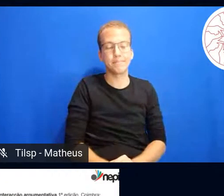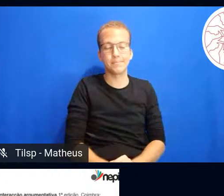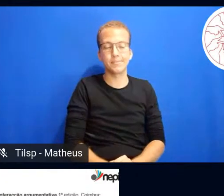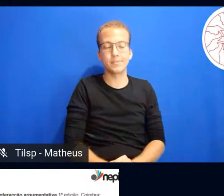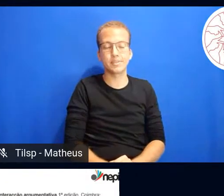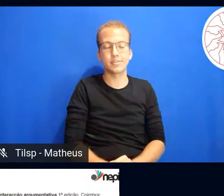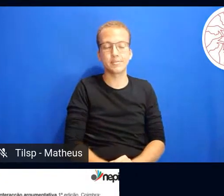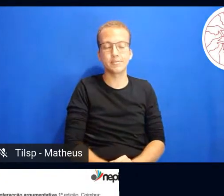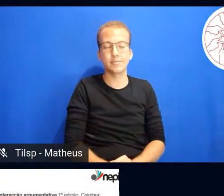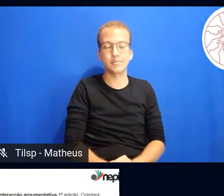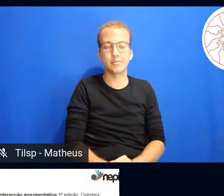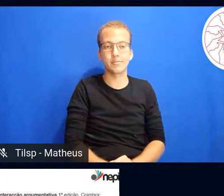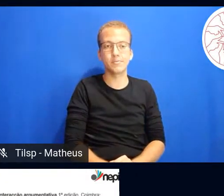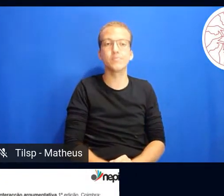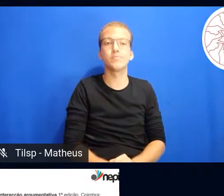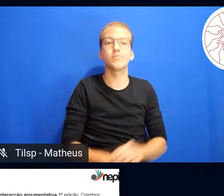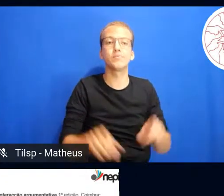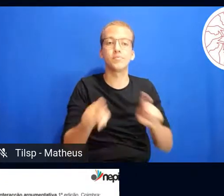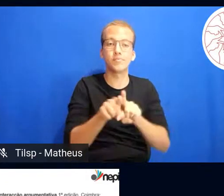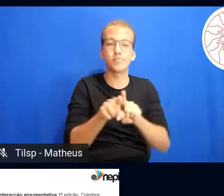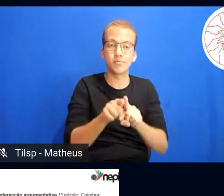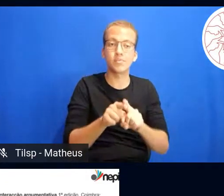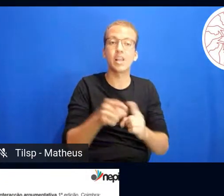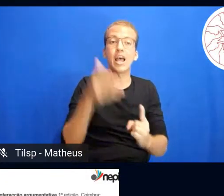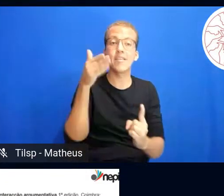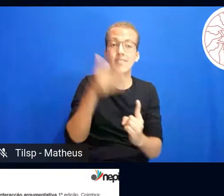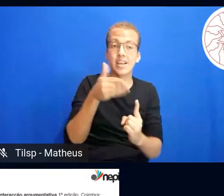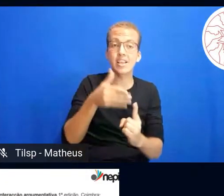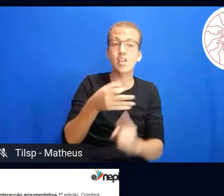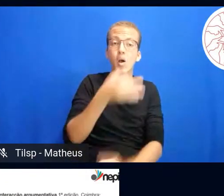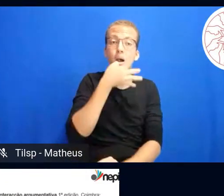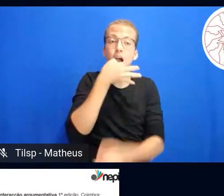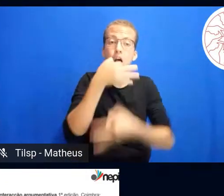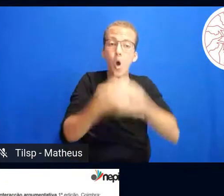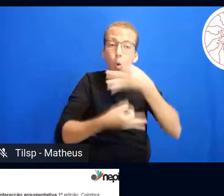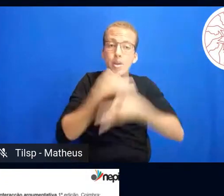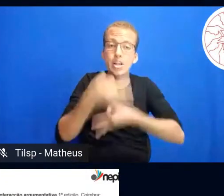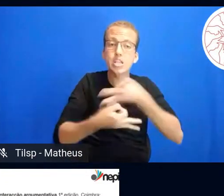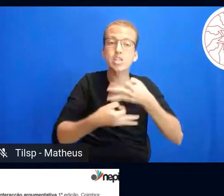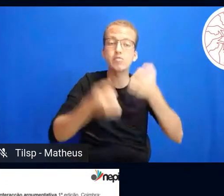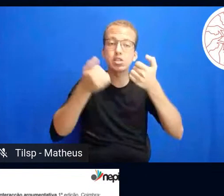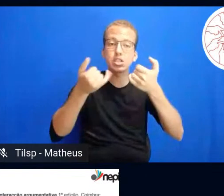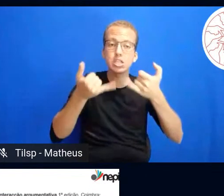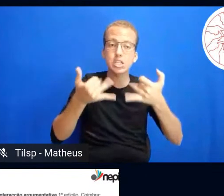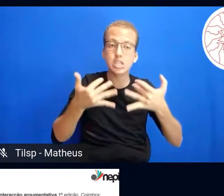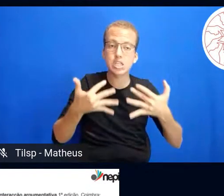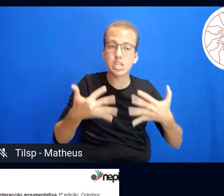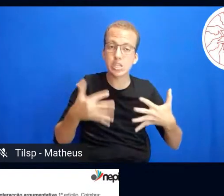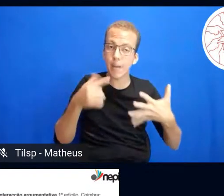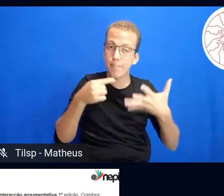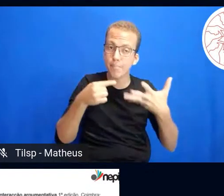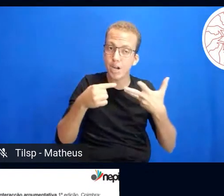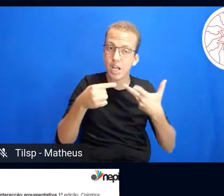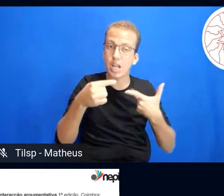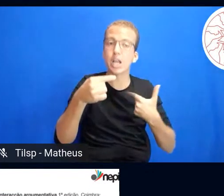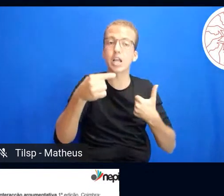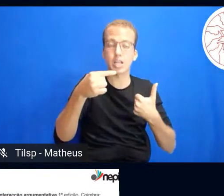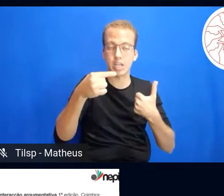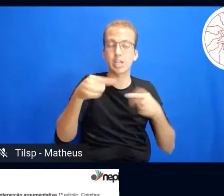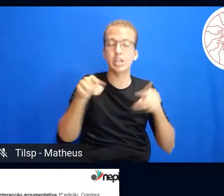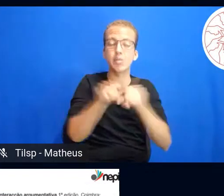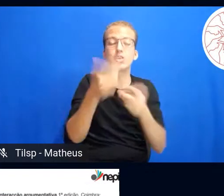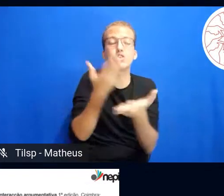referências também voltadas à questão da argumentatividade e do do da do estudo do letramento visual e